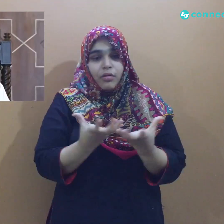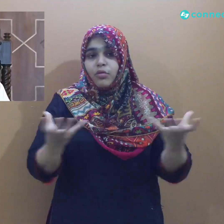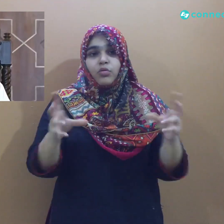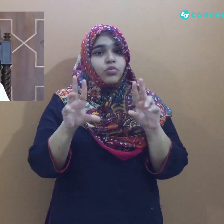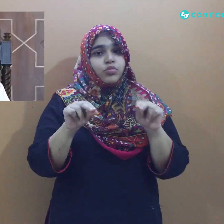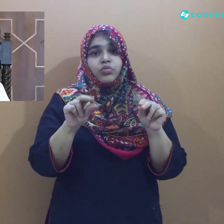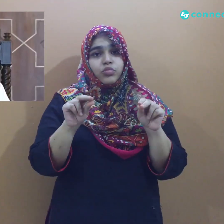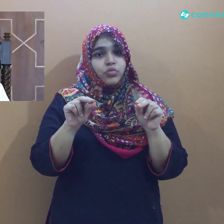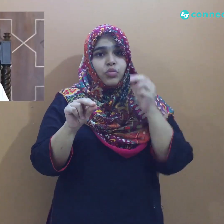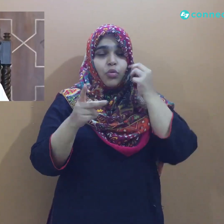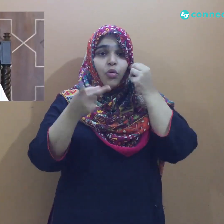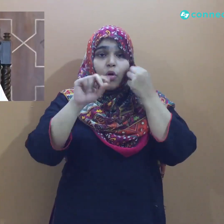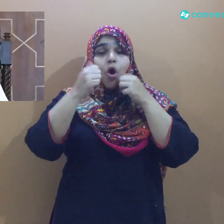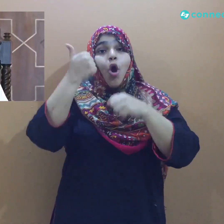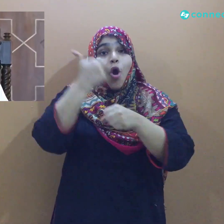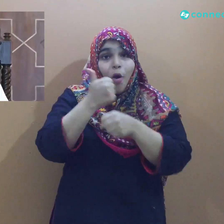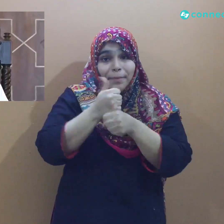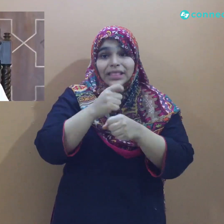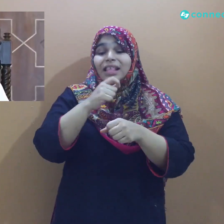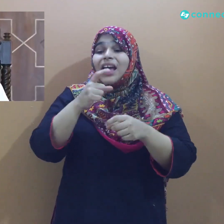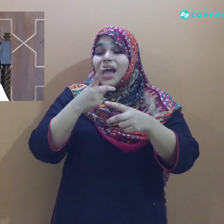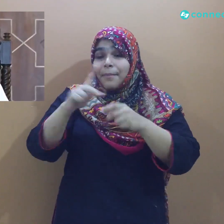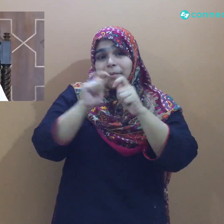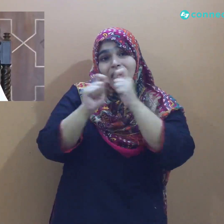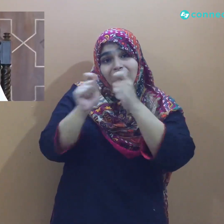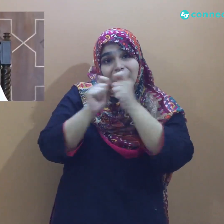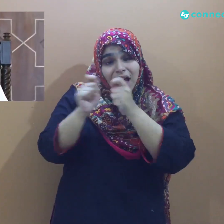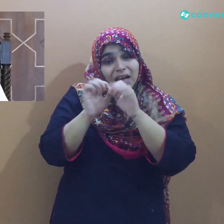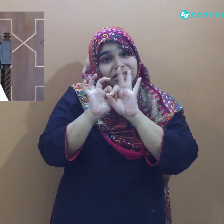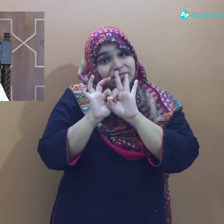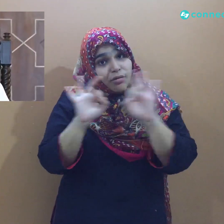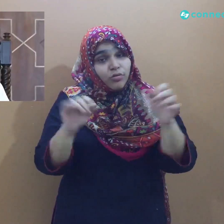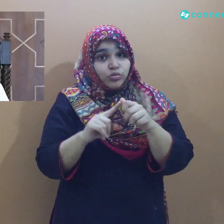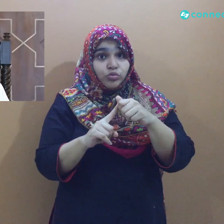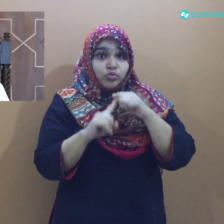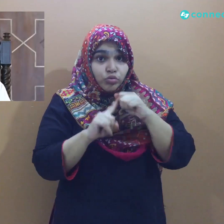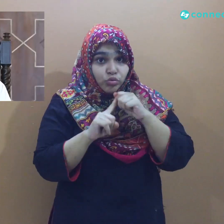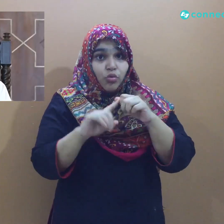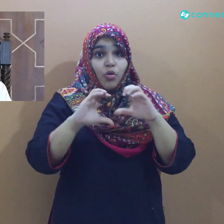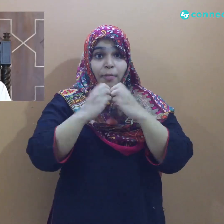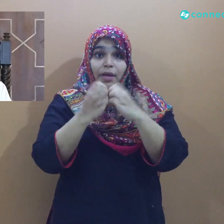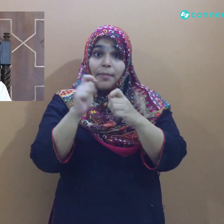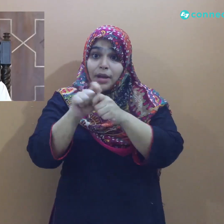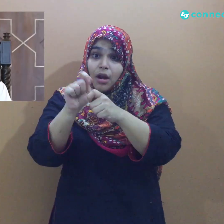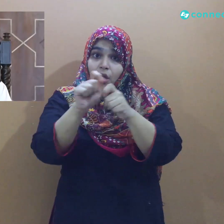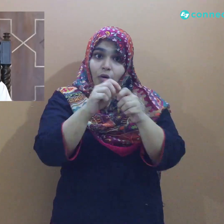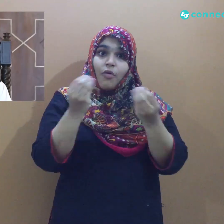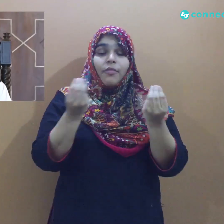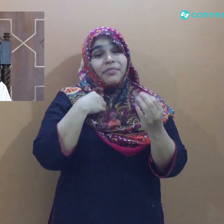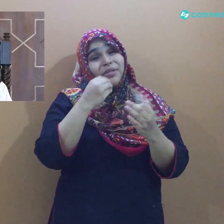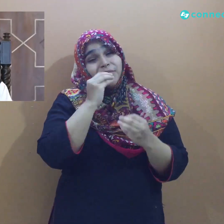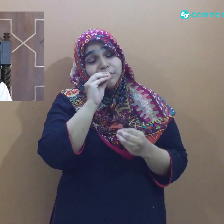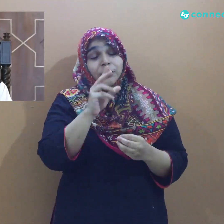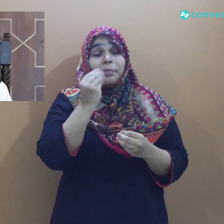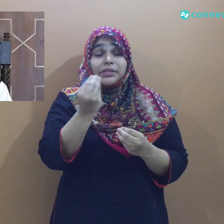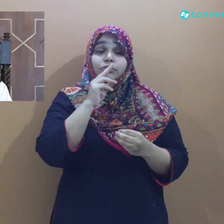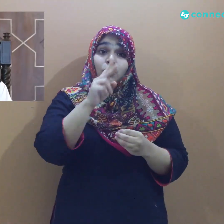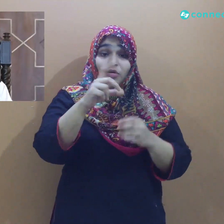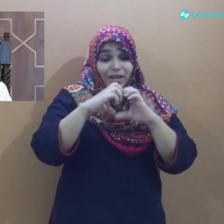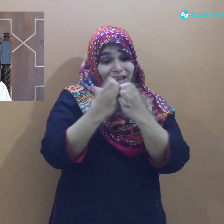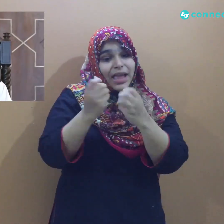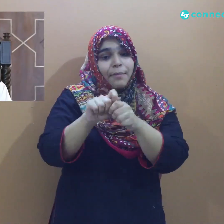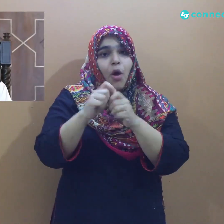سے رابطہ اور تعاون رکھیں، اور ہر صوبے کے اندر ایک کمیٹی کی تشکیل دینے کا مشورہ ہے۔ یہ